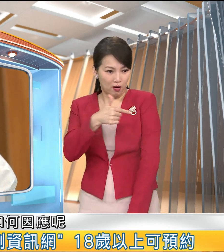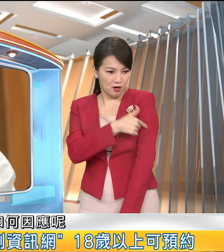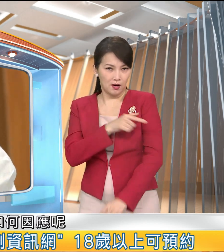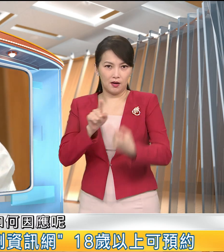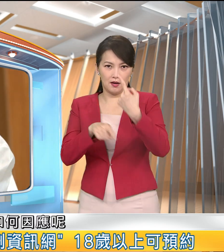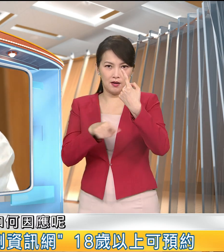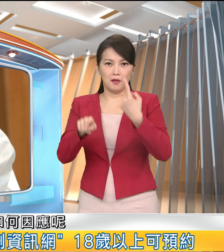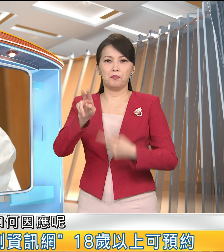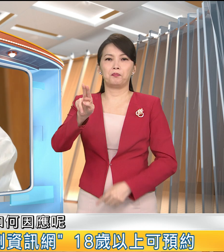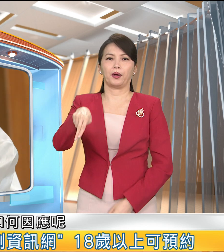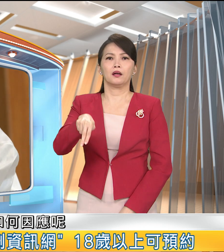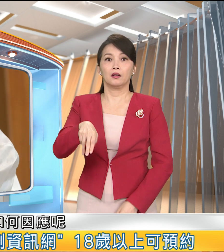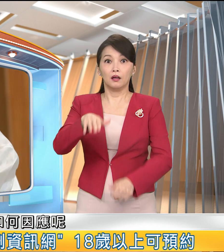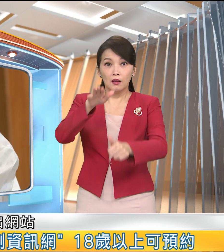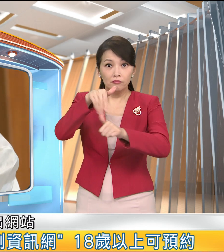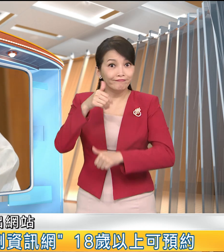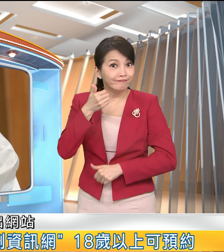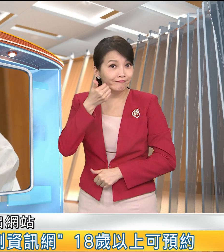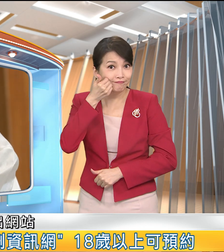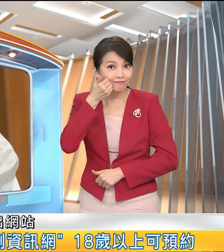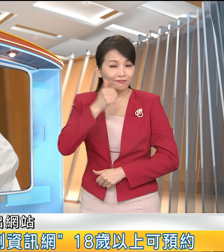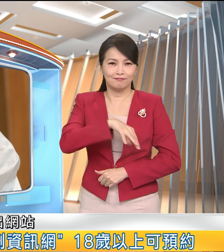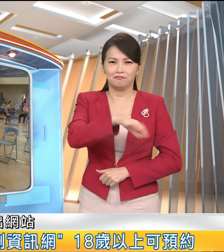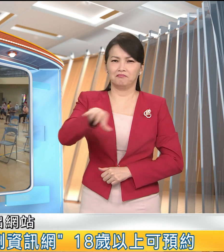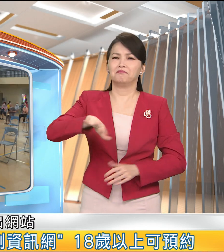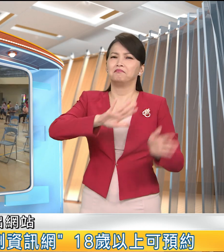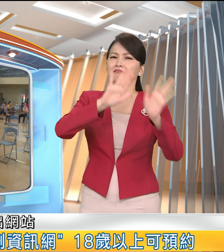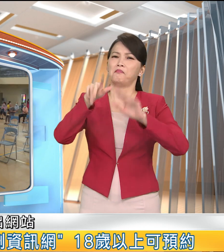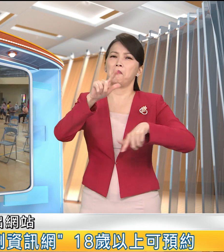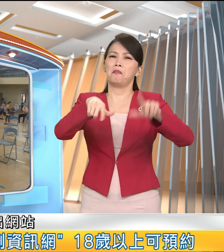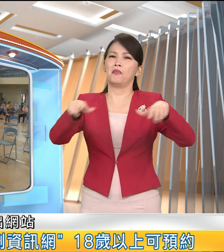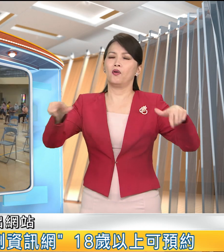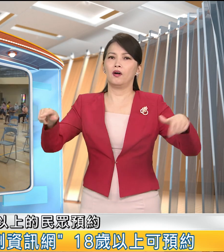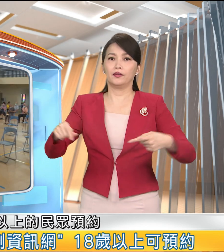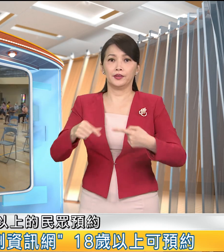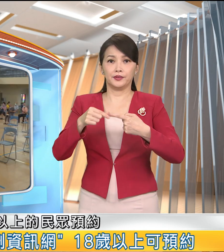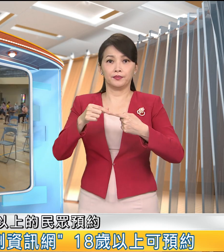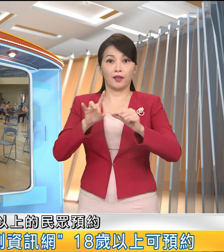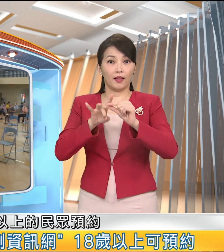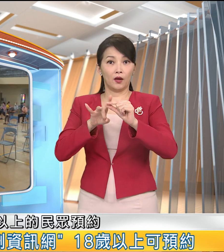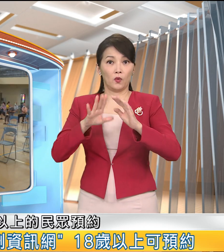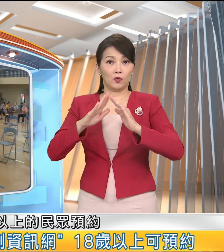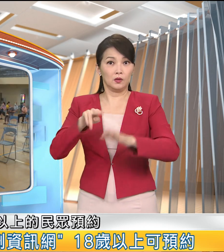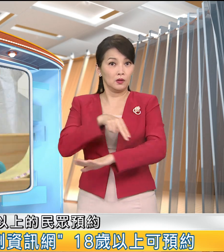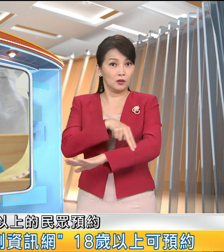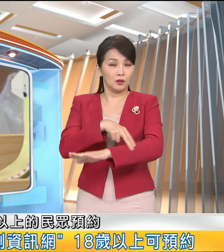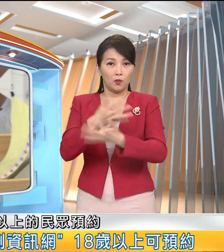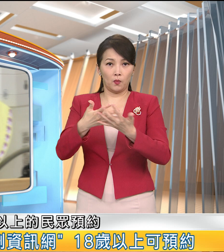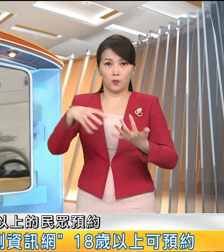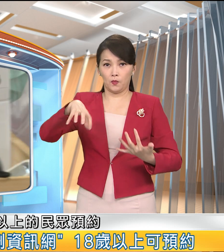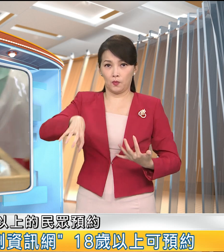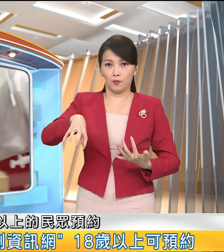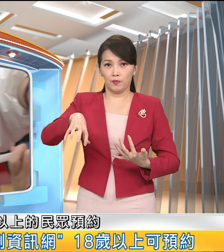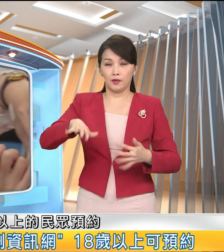因应呢？台中市政府是推出了网站，今天开放18岁以上的民众预